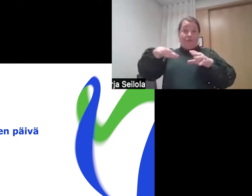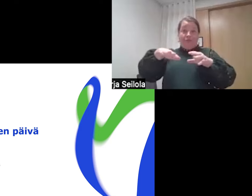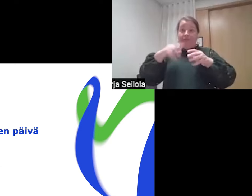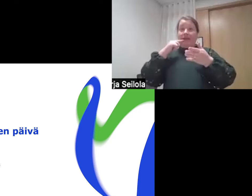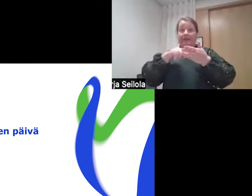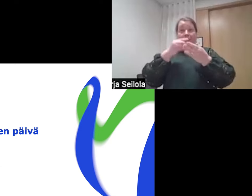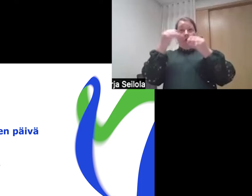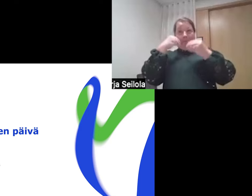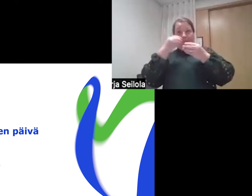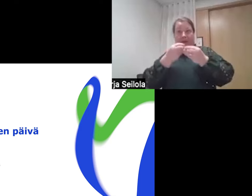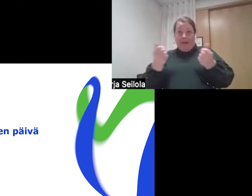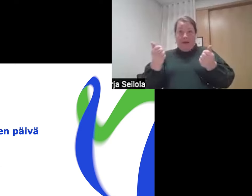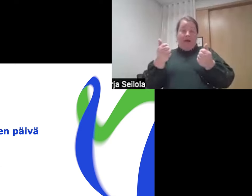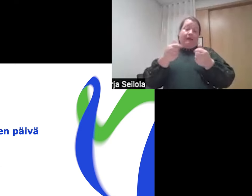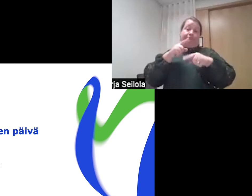Ja